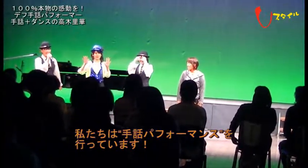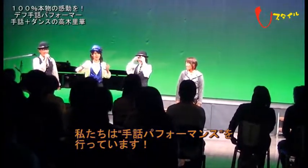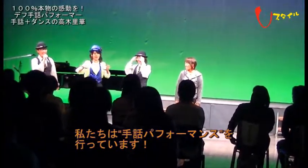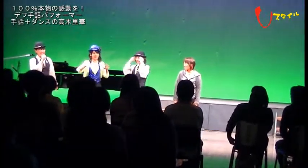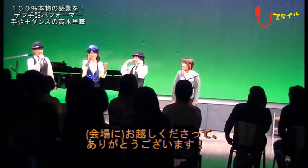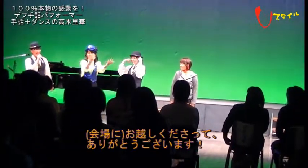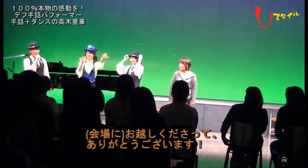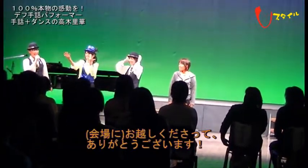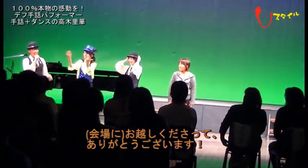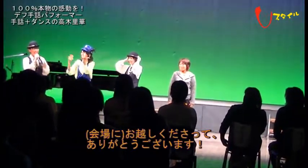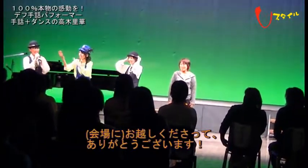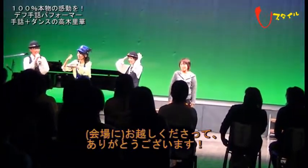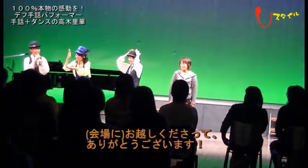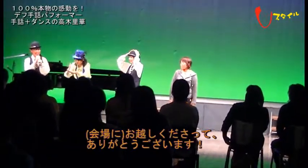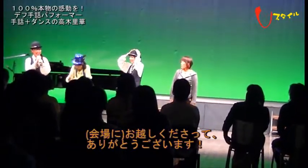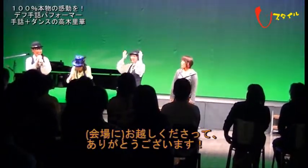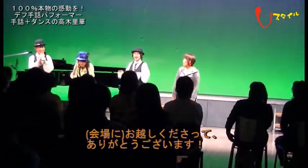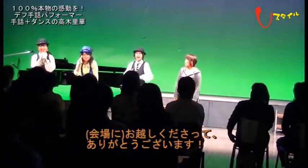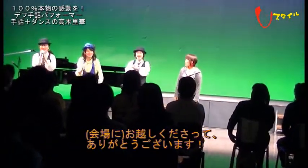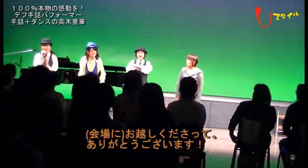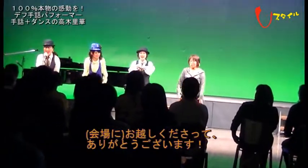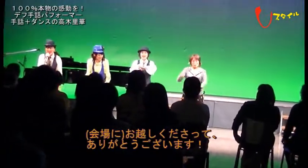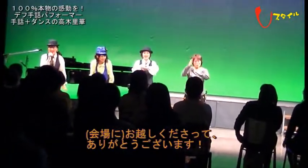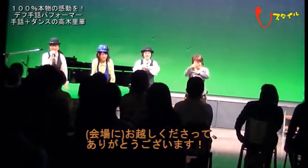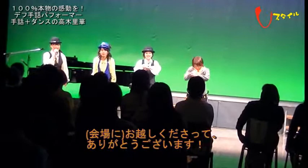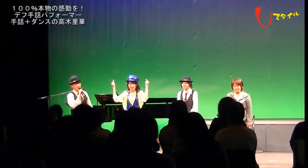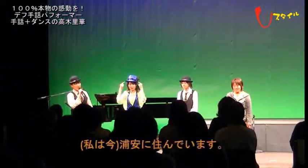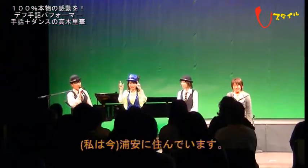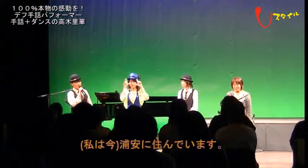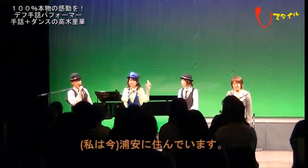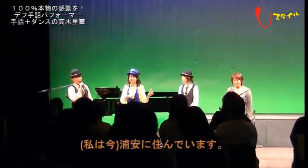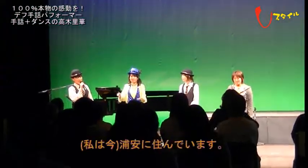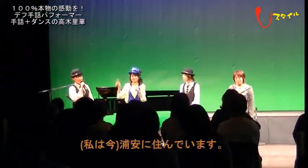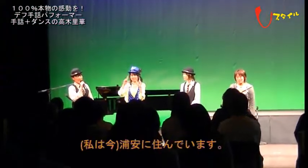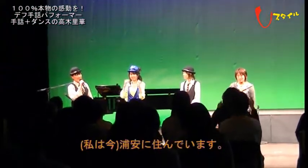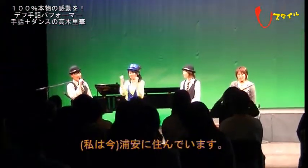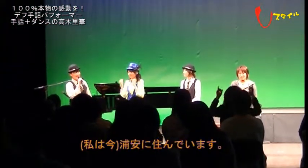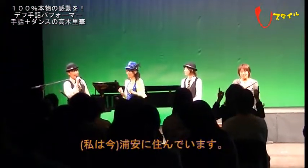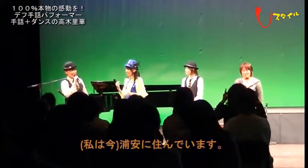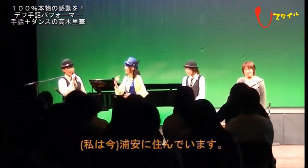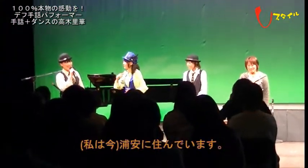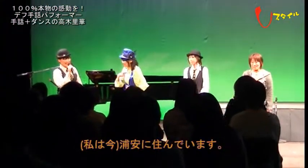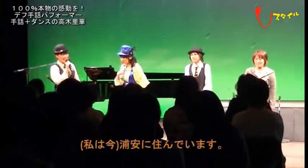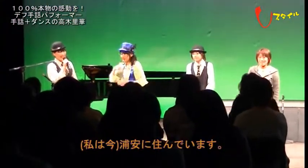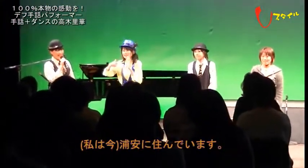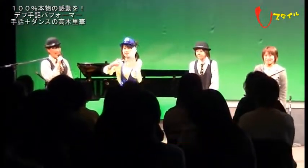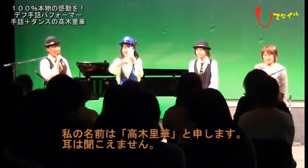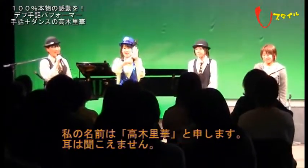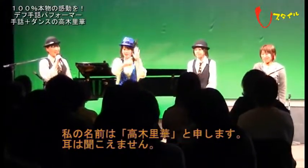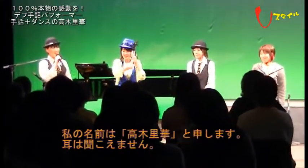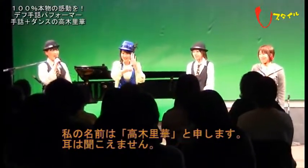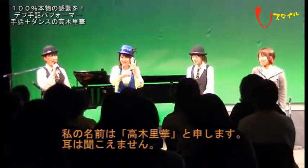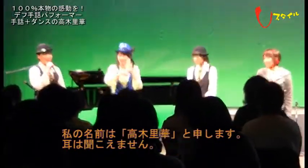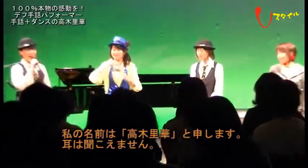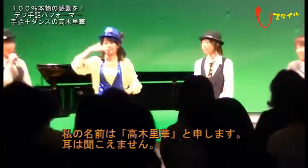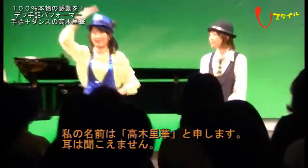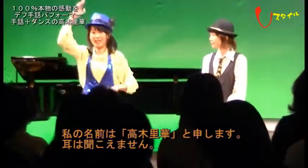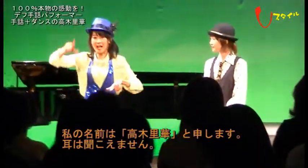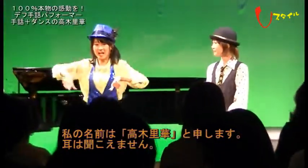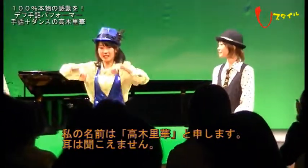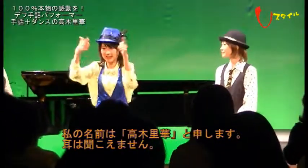ます今日はお越しいただきまして本当にありがとうございやすに住んでますはい私の名前